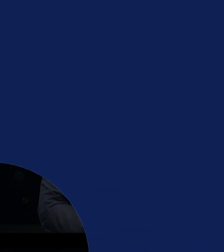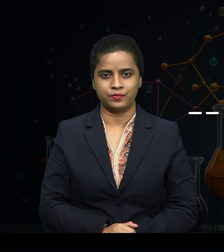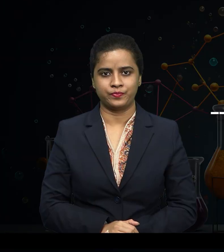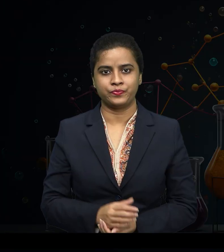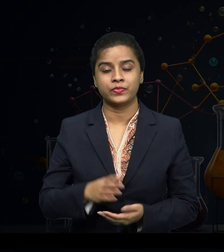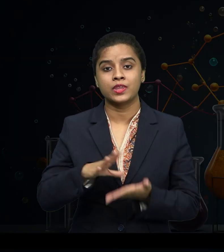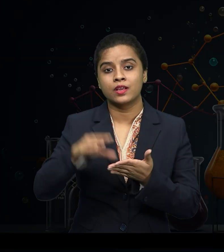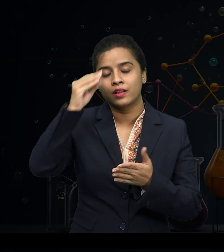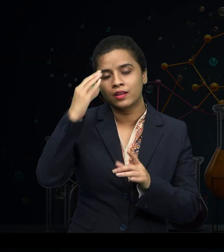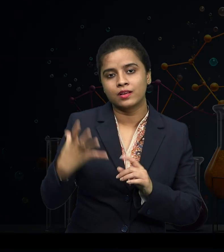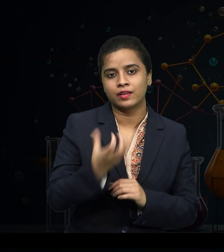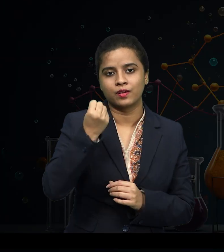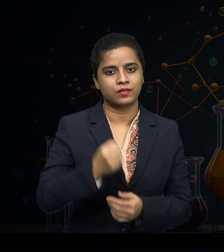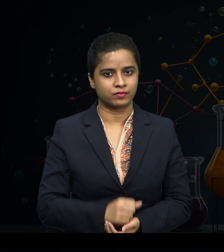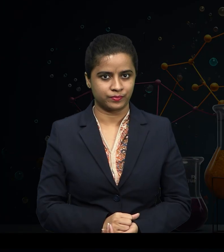परिणाम: